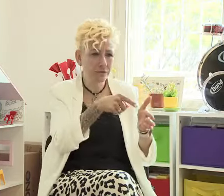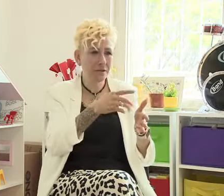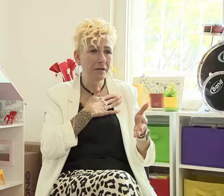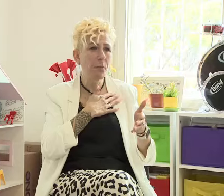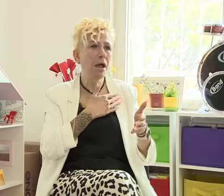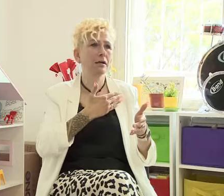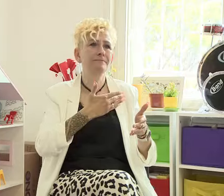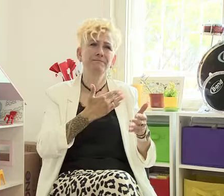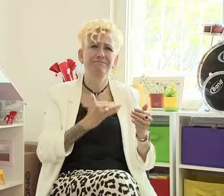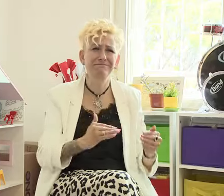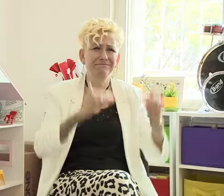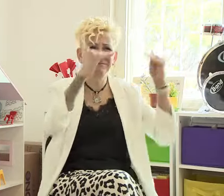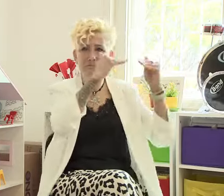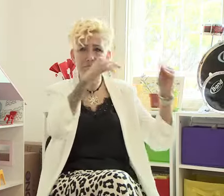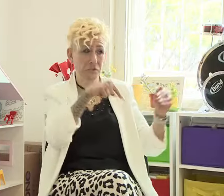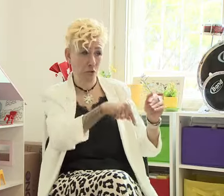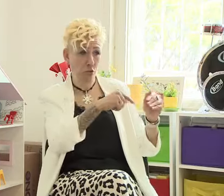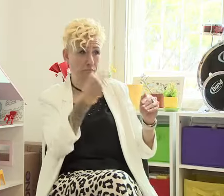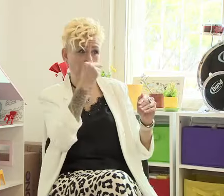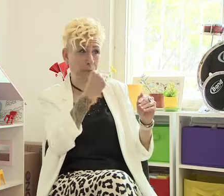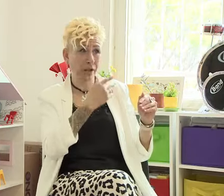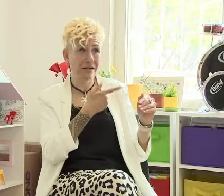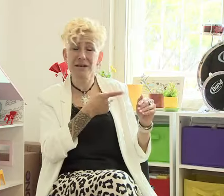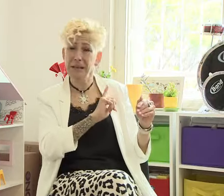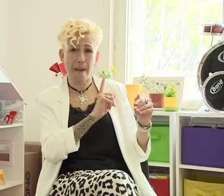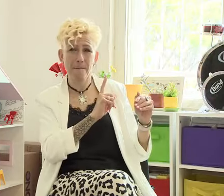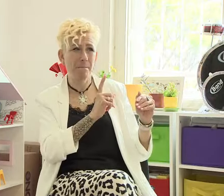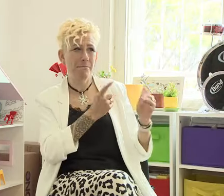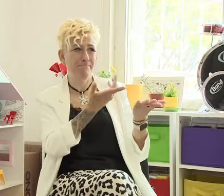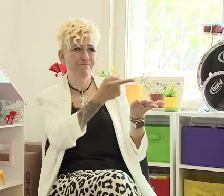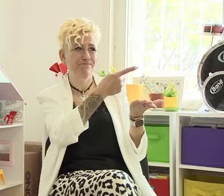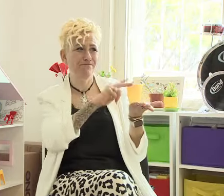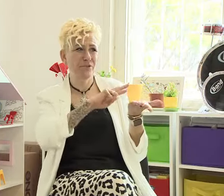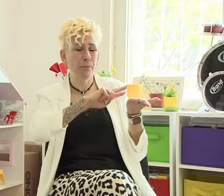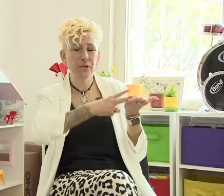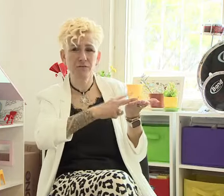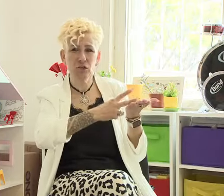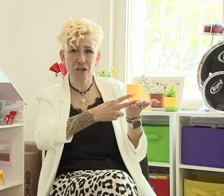липсва. Тук нямаме специализиран превод в обучението.